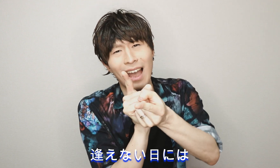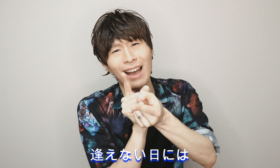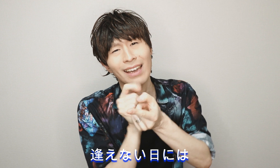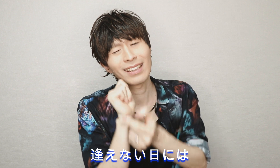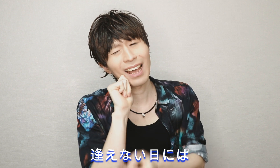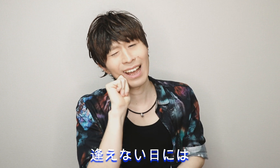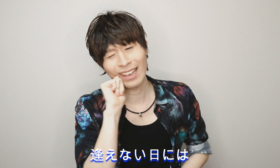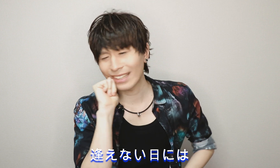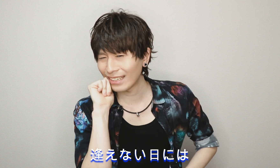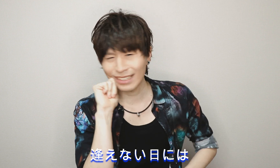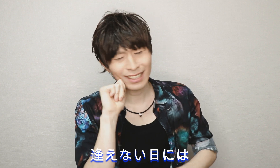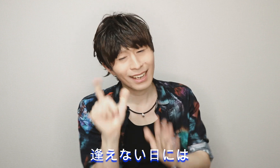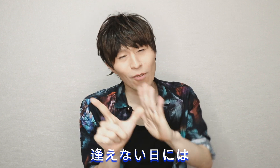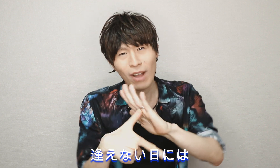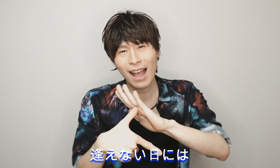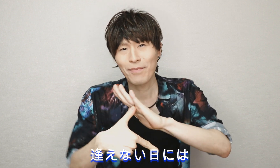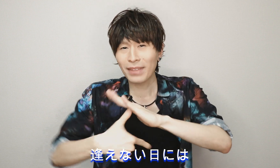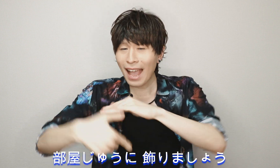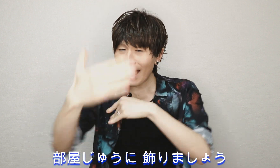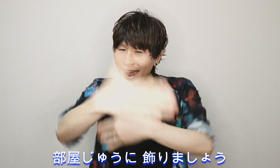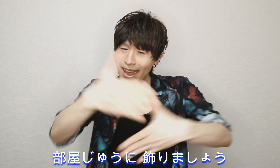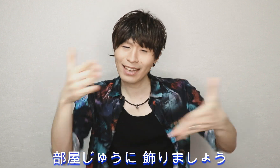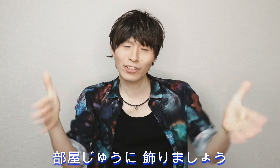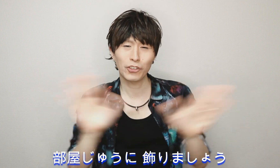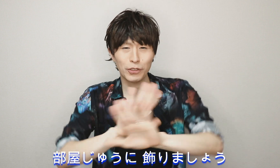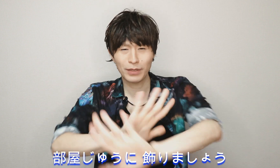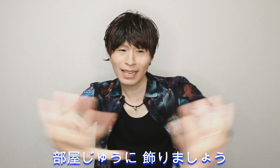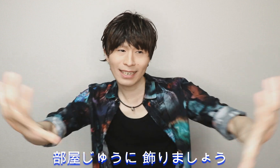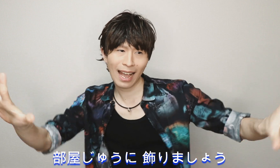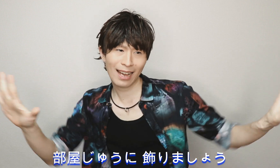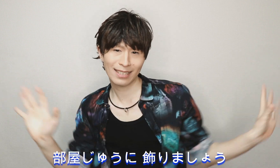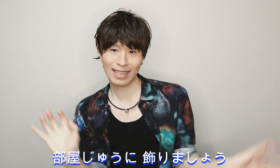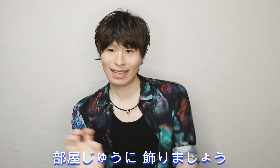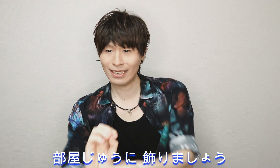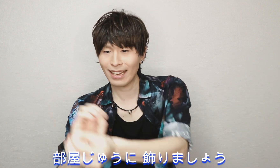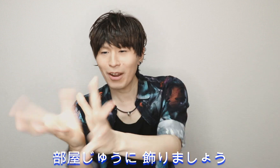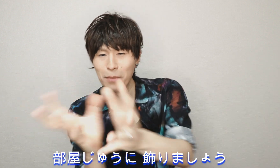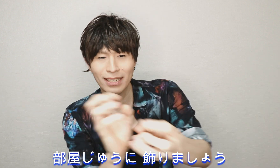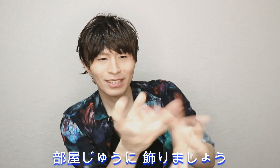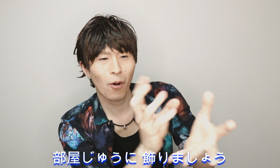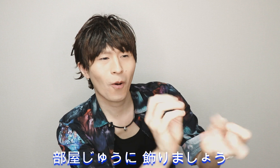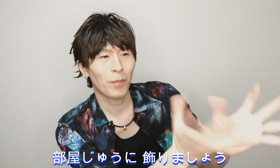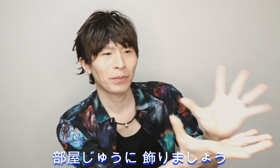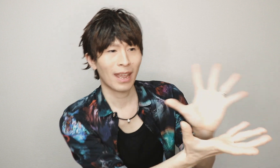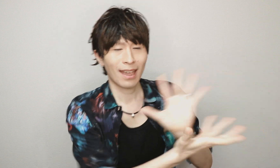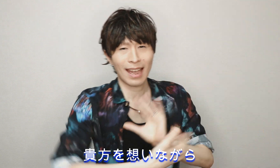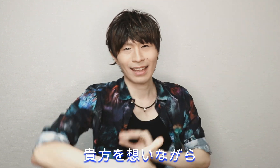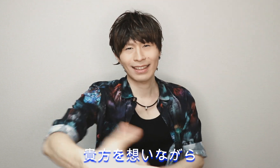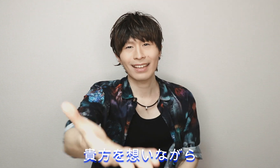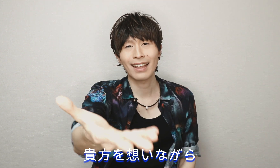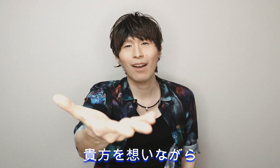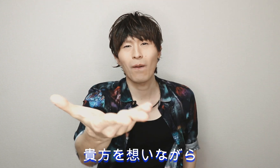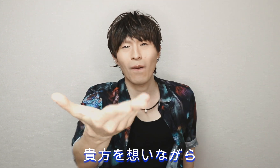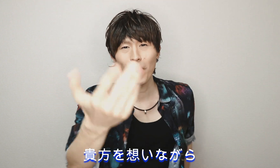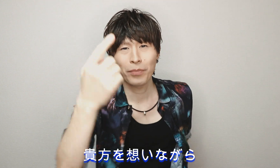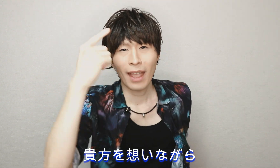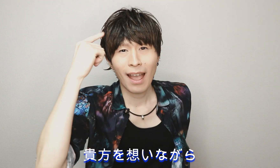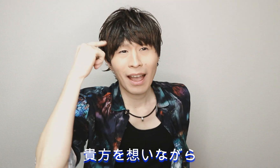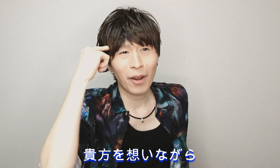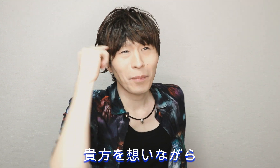会えない日には部屋中に飾りましょうあなたを思